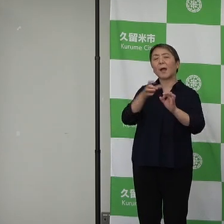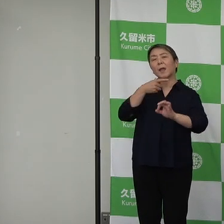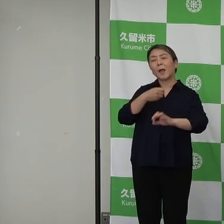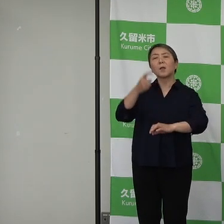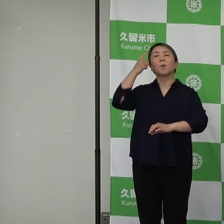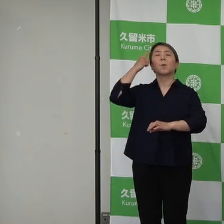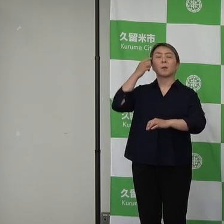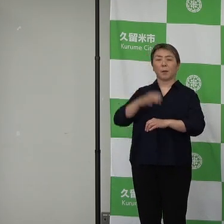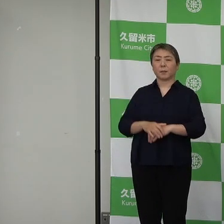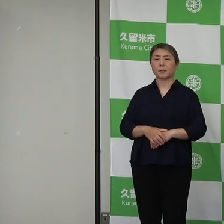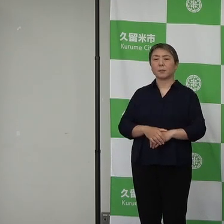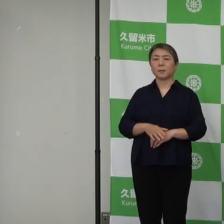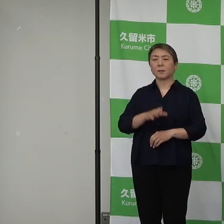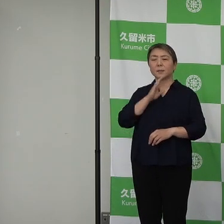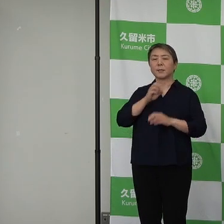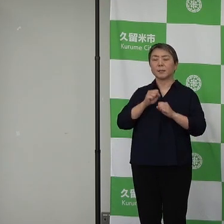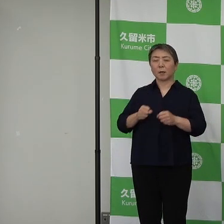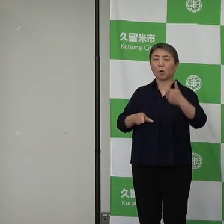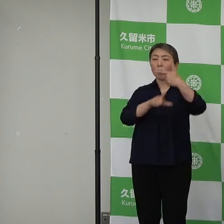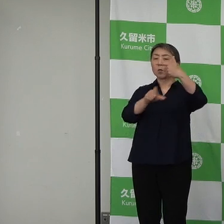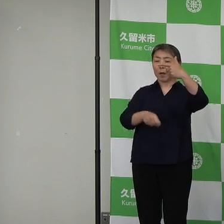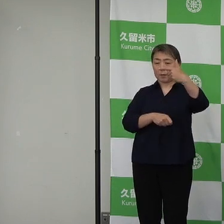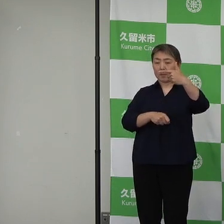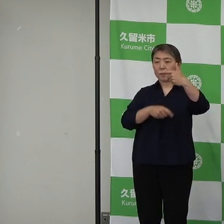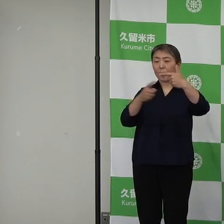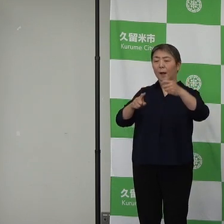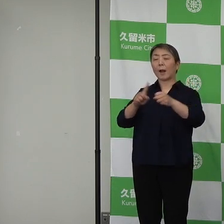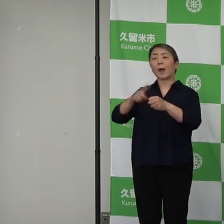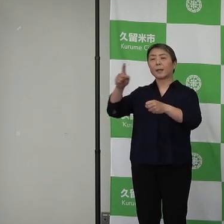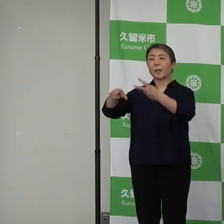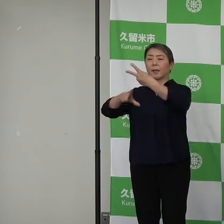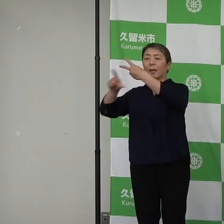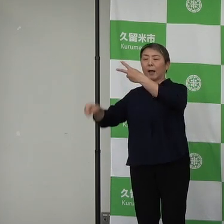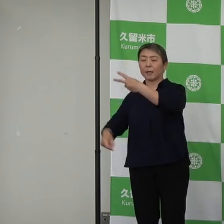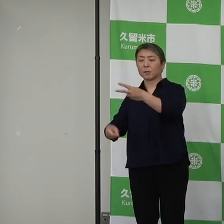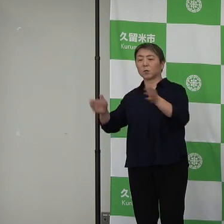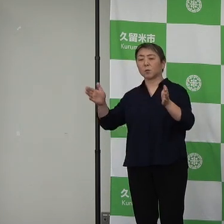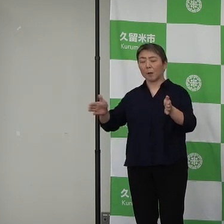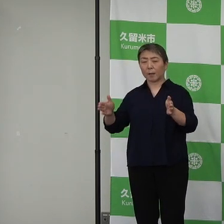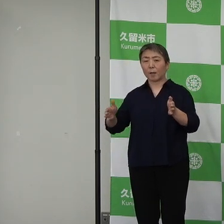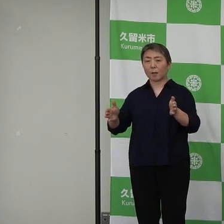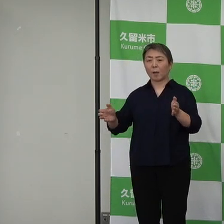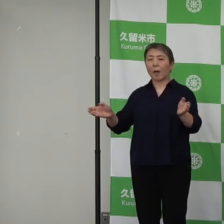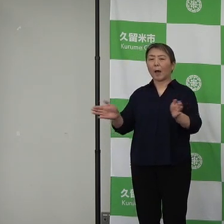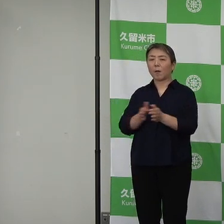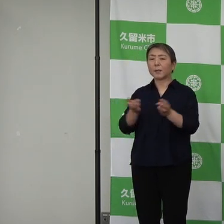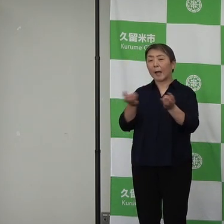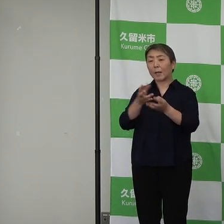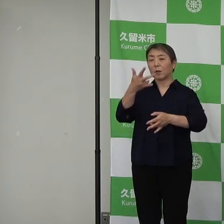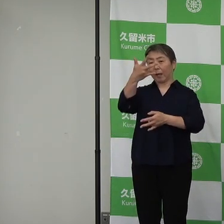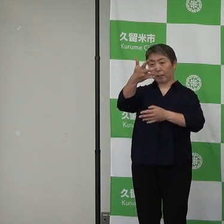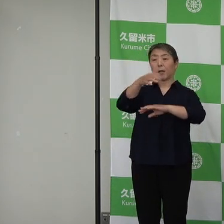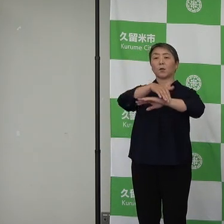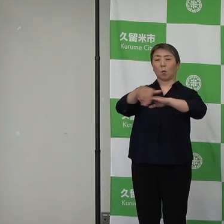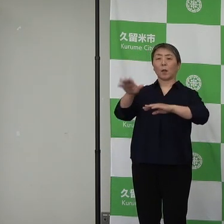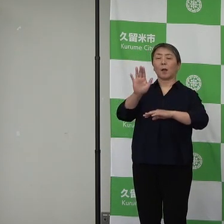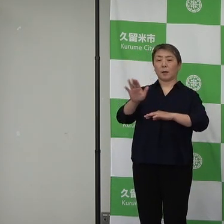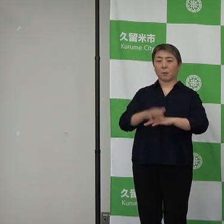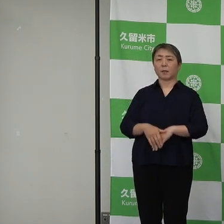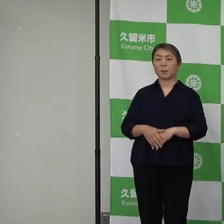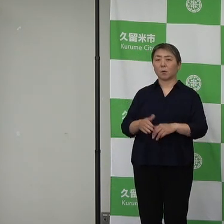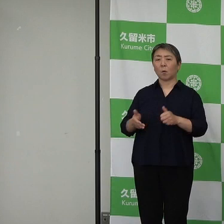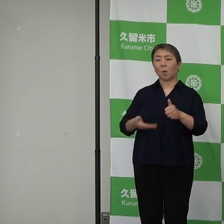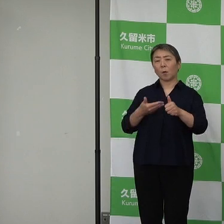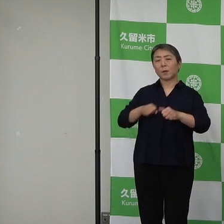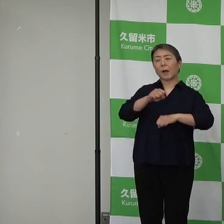。実施時期は6月から来年2月までの合計8回を予定しております。保育活